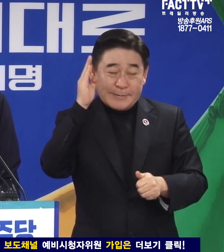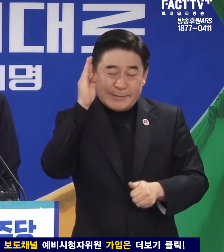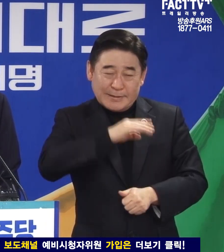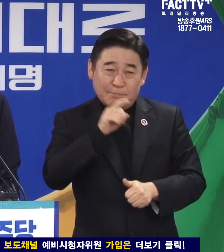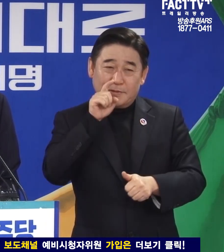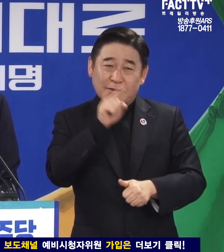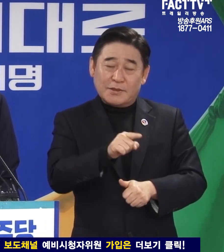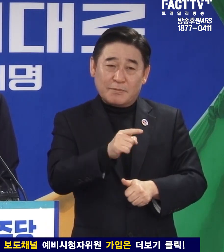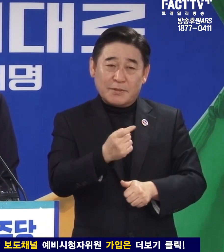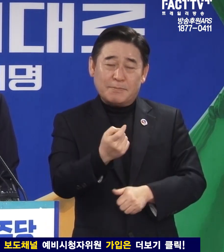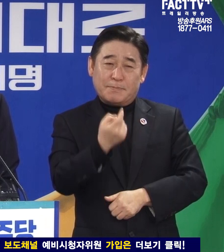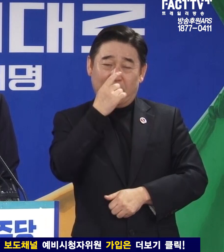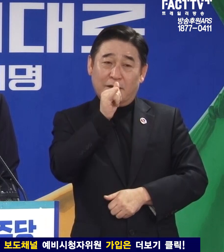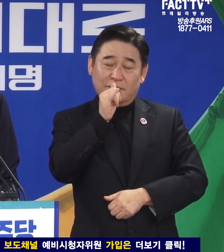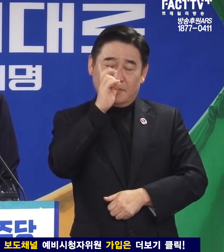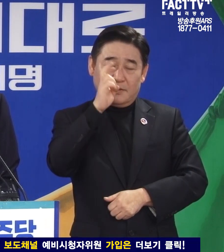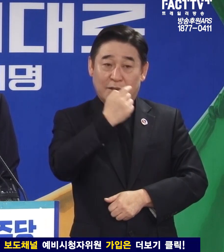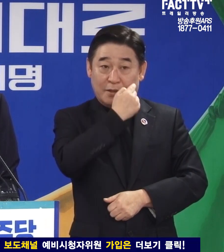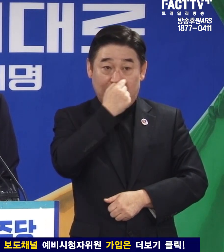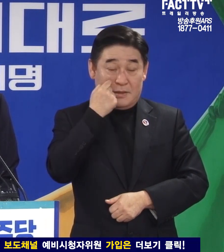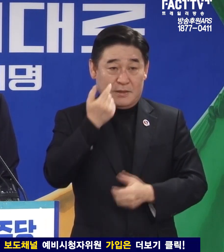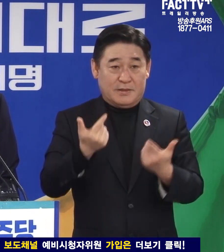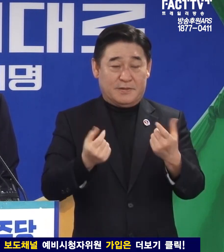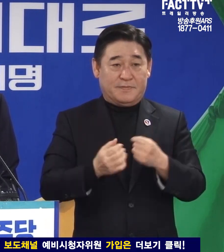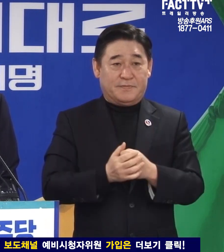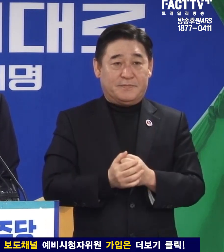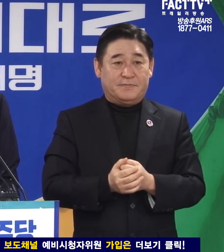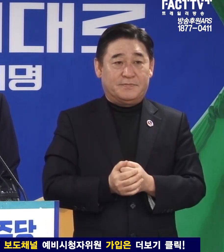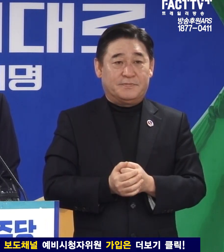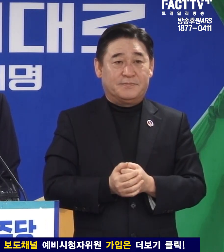한번 확인시켜주는 것입니다.